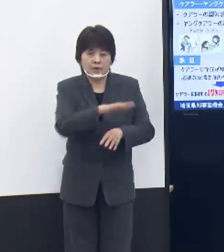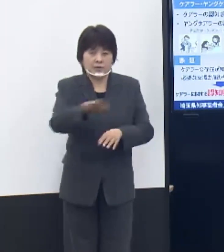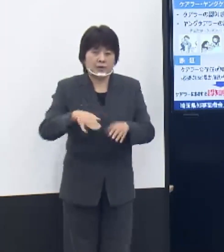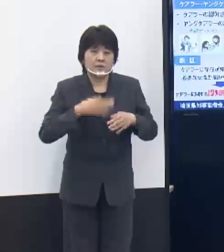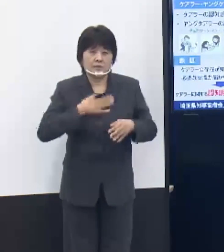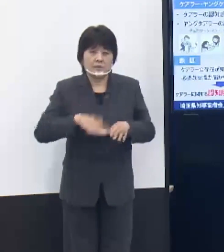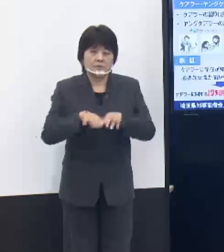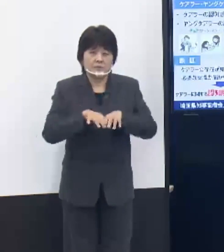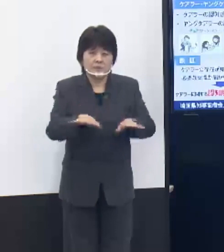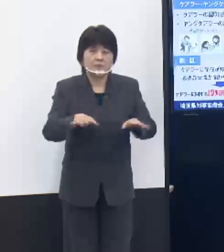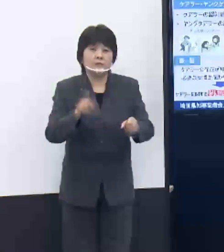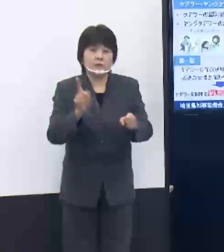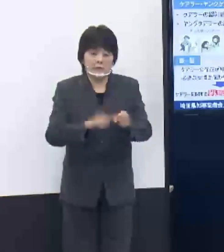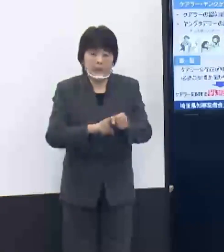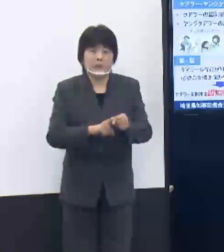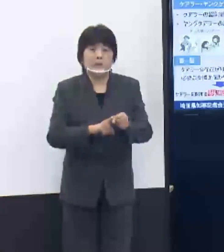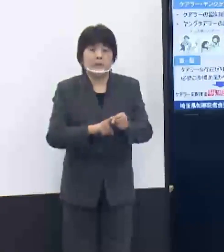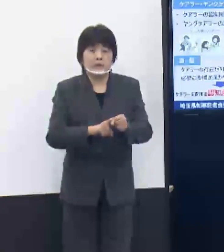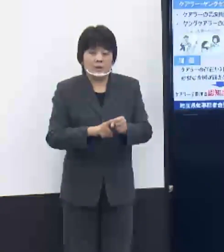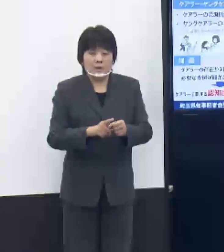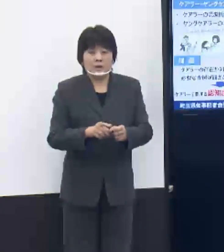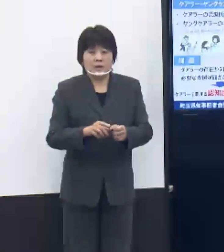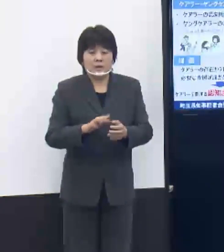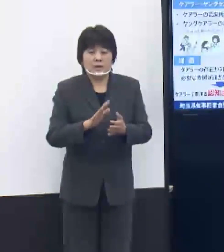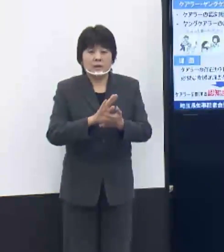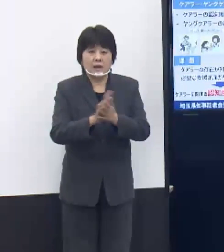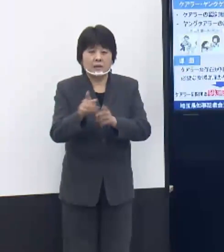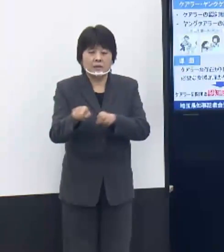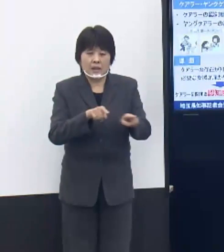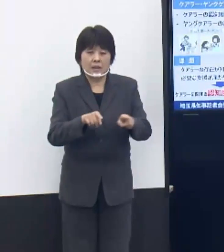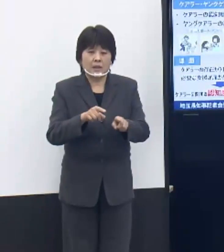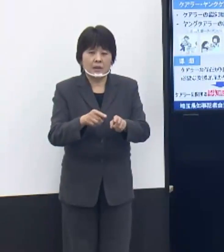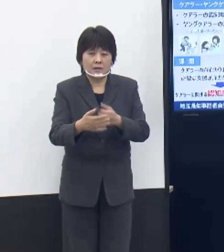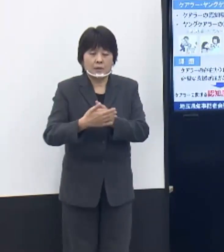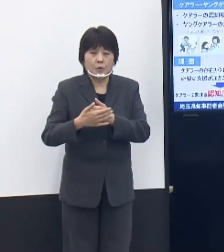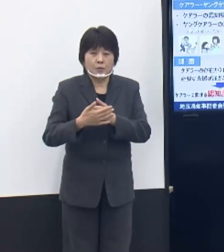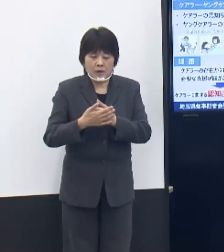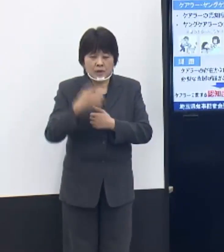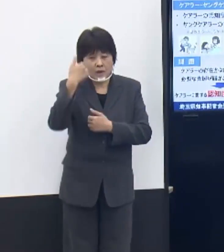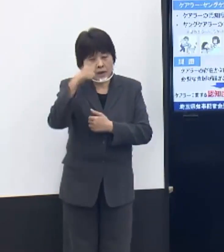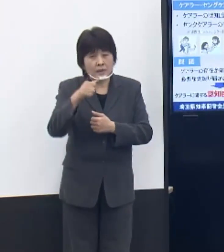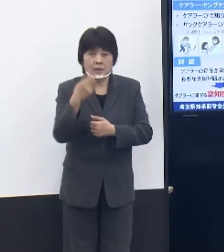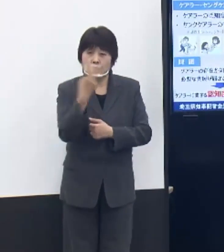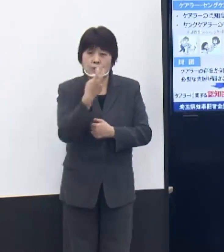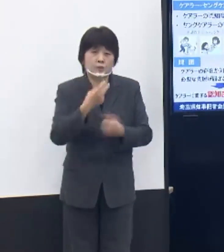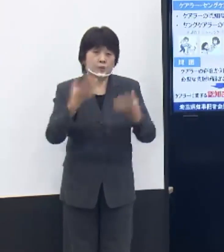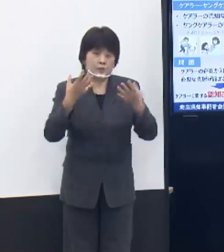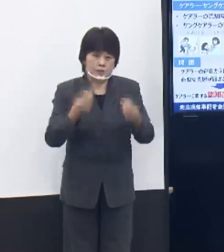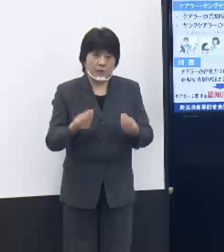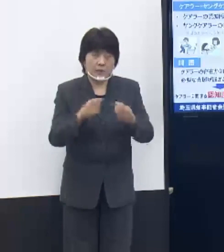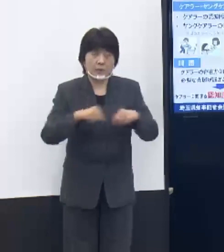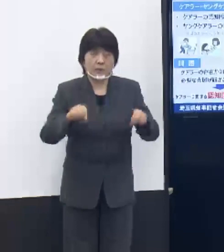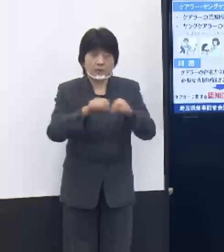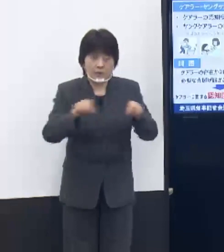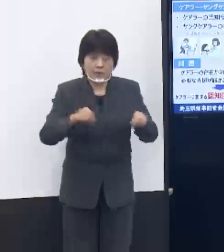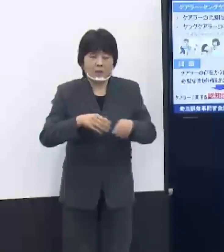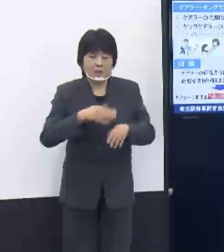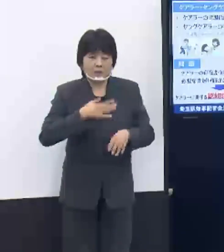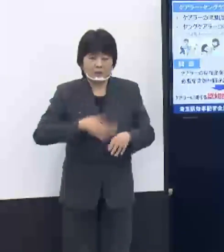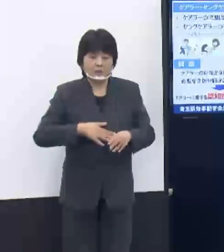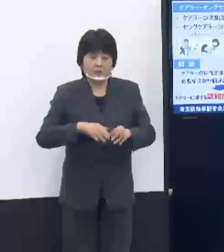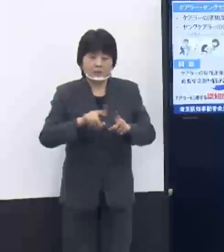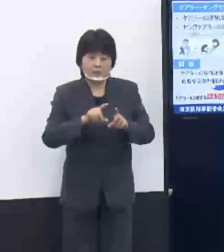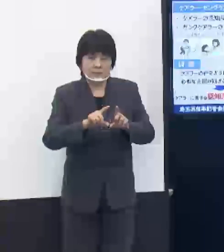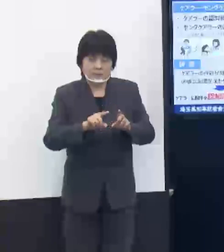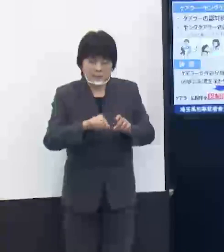月に県政サポーターに対するアンケート調査を実施をいたしましたところ、認知度はい